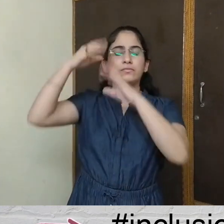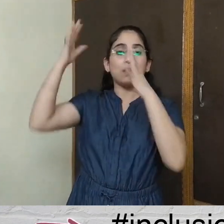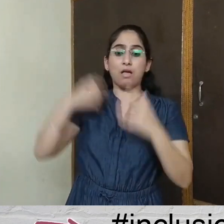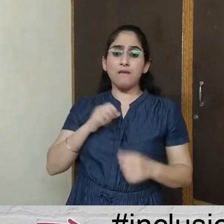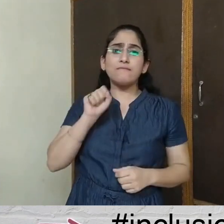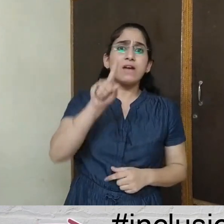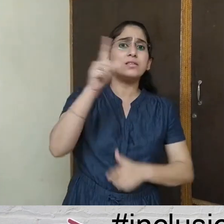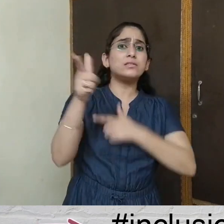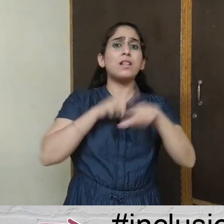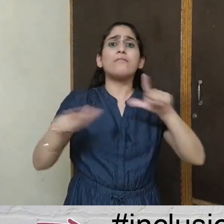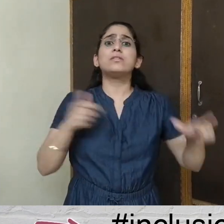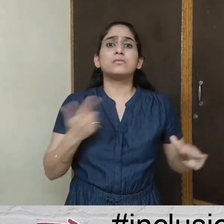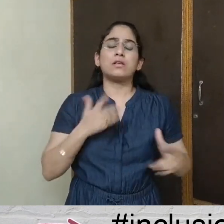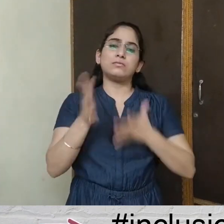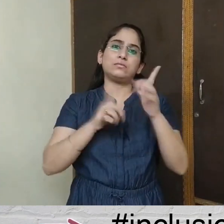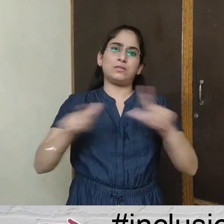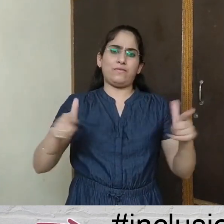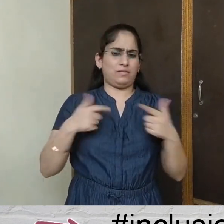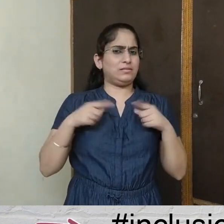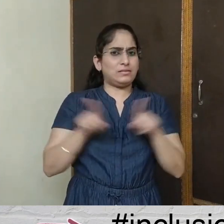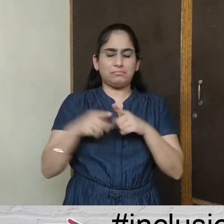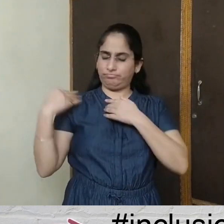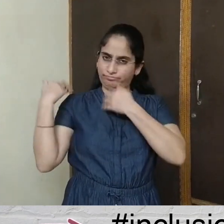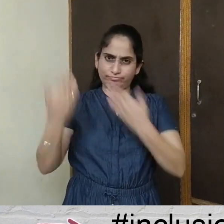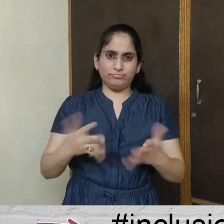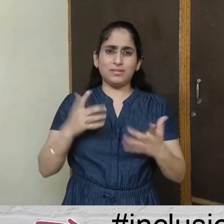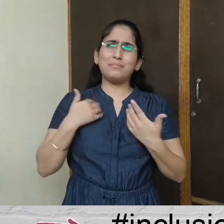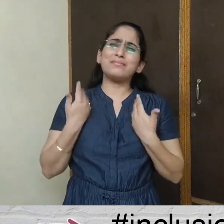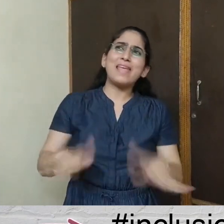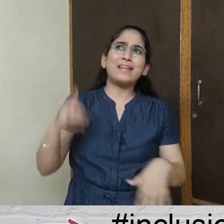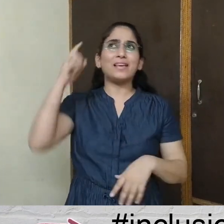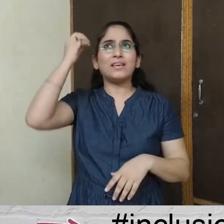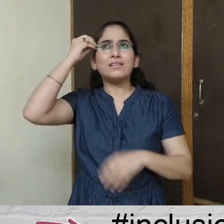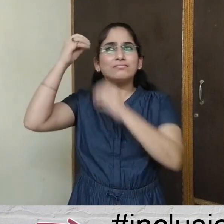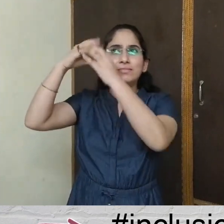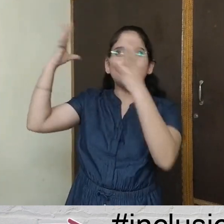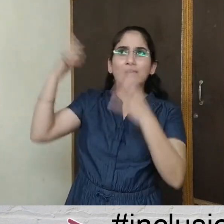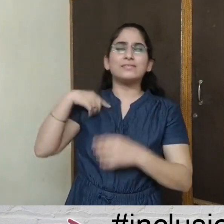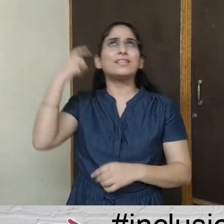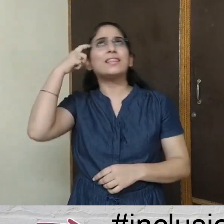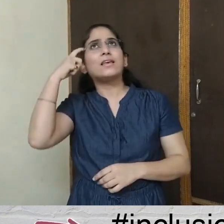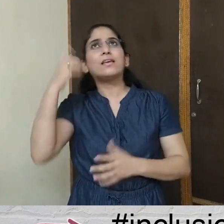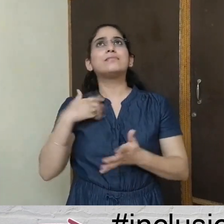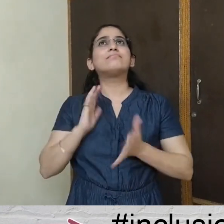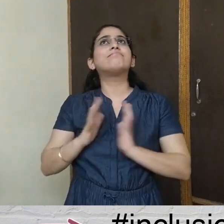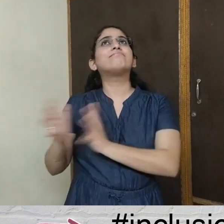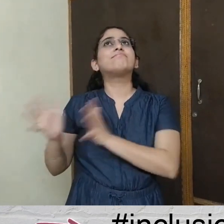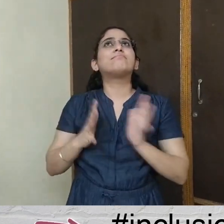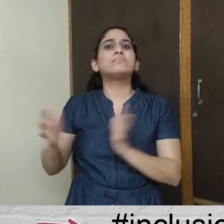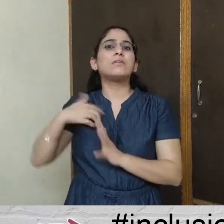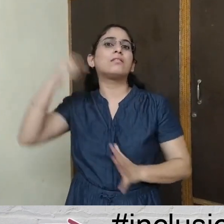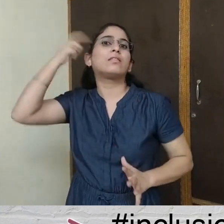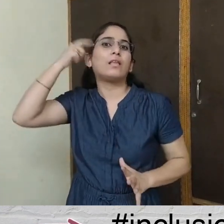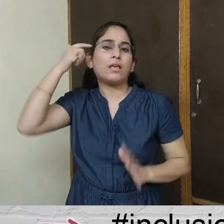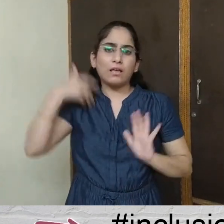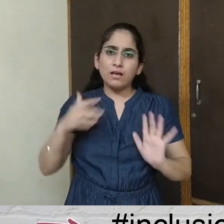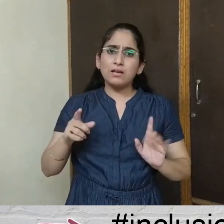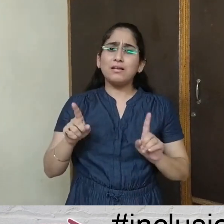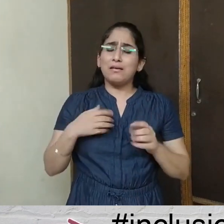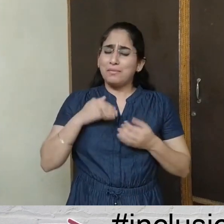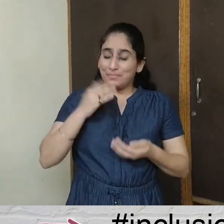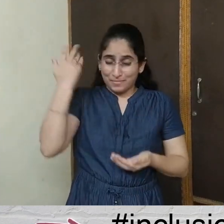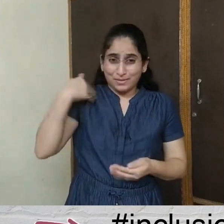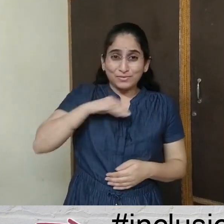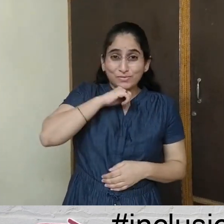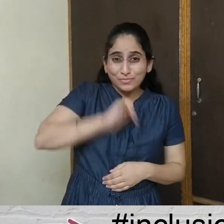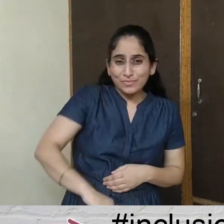लांगवेजिए साइंग लांगवेज भी इंका मैठ लांगवेजी इंकुछ थे गिविम्यांगी को तो पर